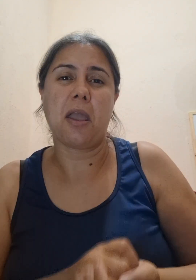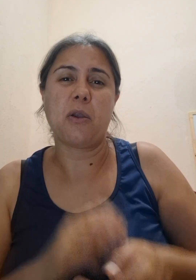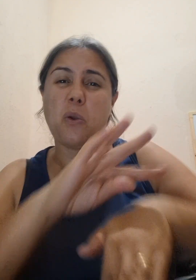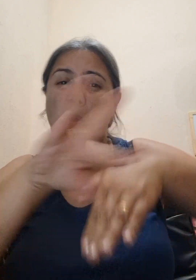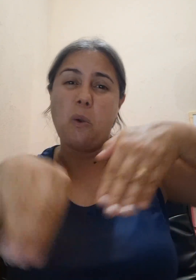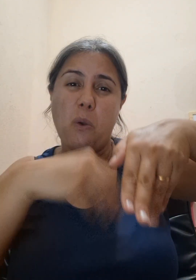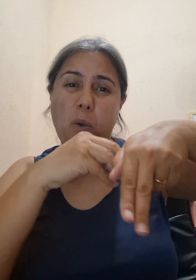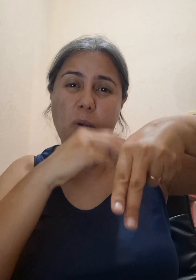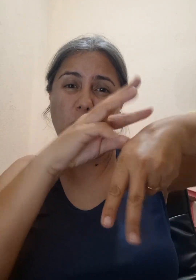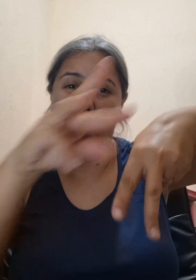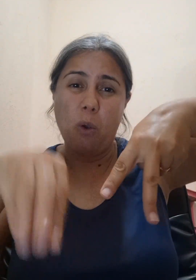um jeitinho,